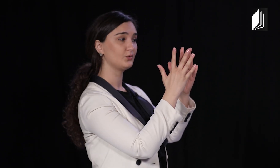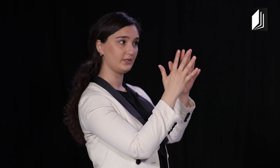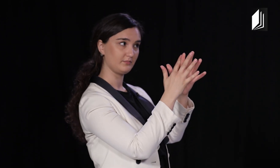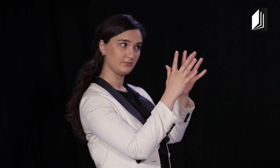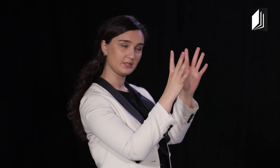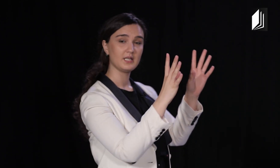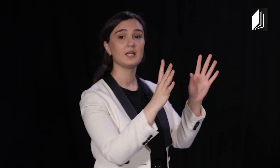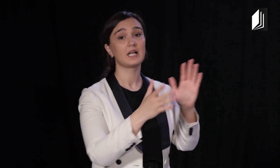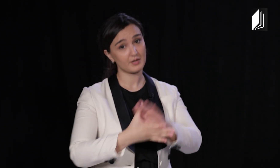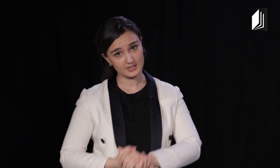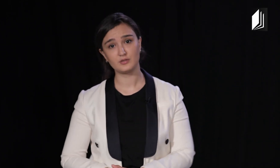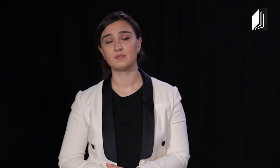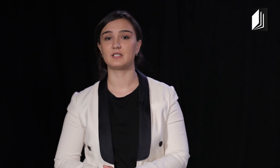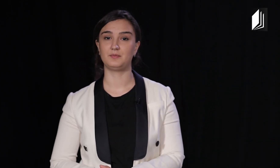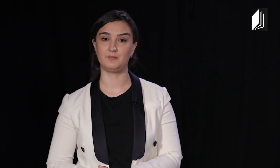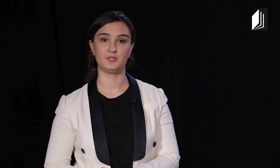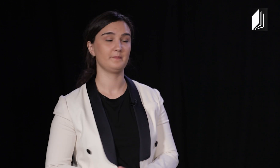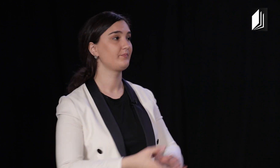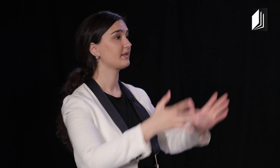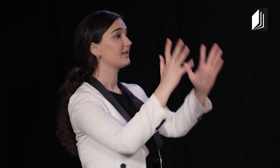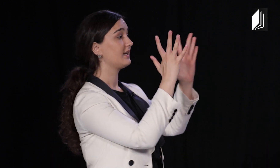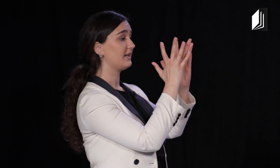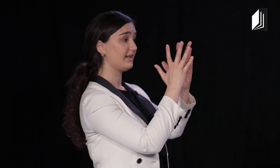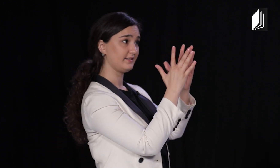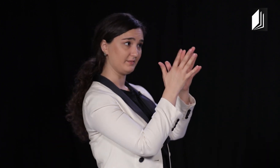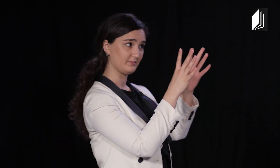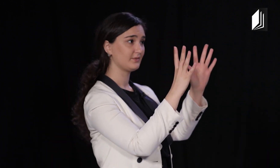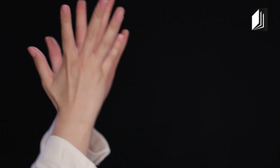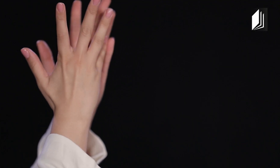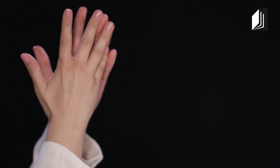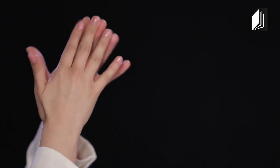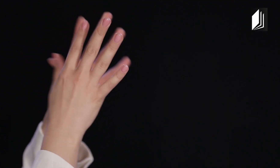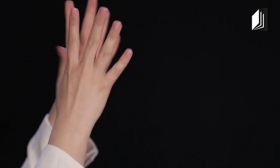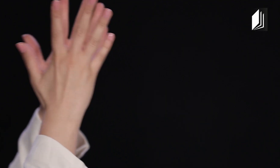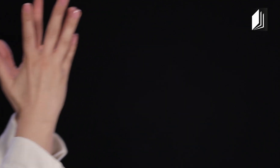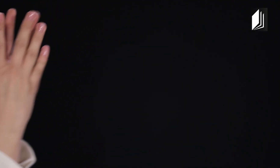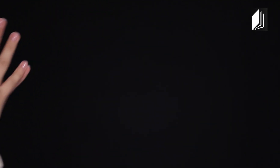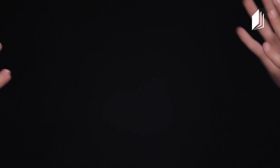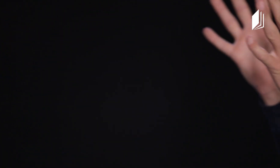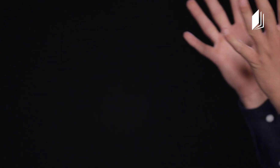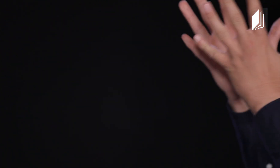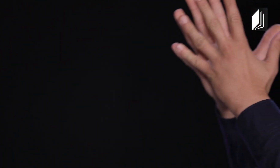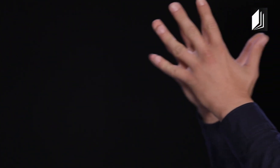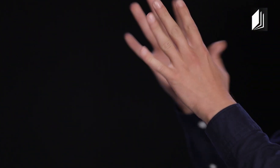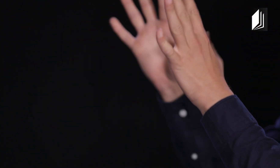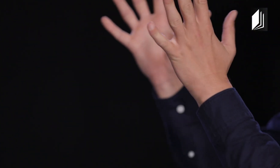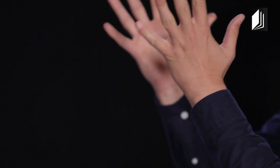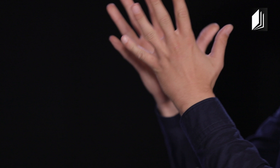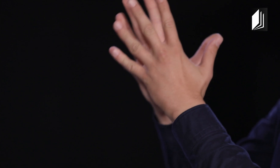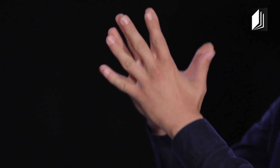5. გავაგრძელოთ სტრაპტემში. 1 2 3 4 5.